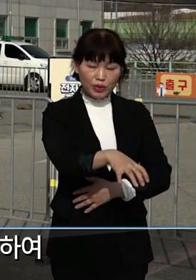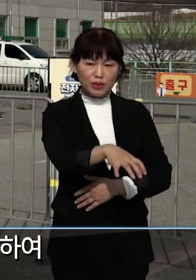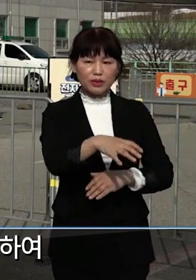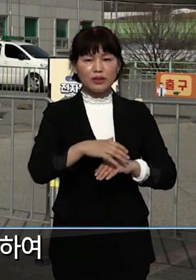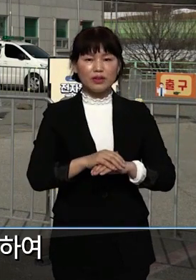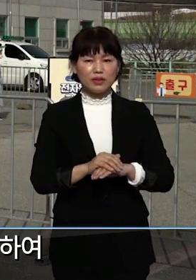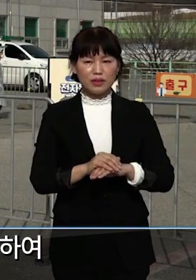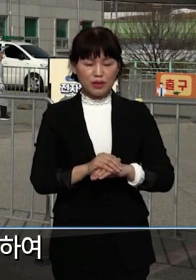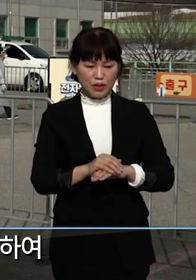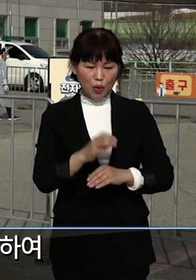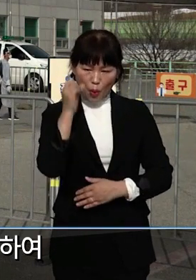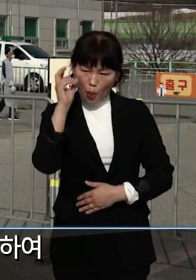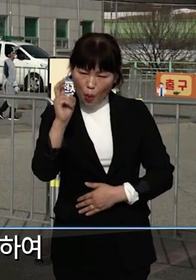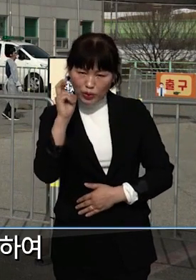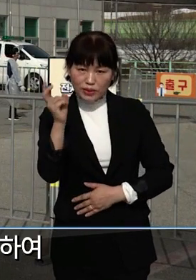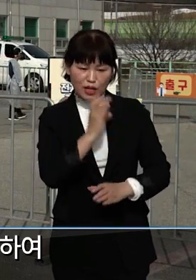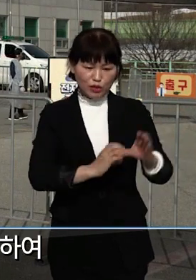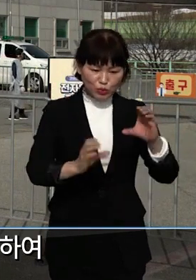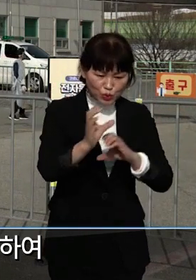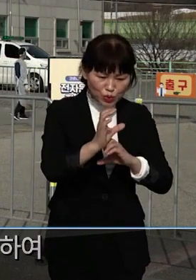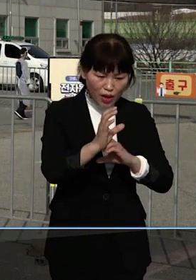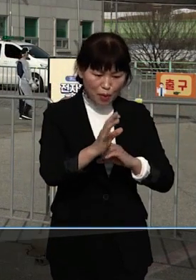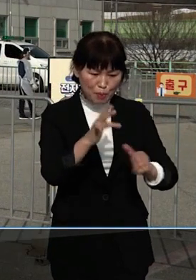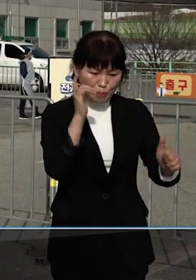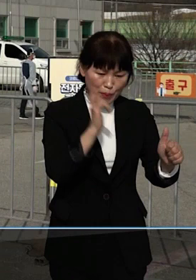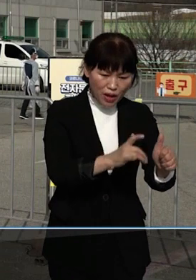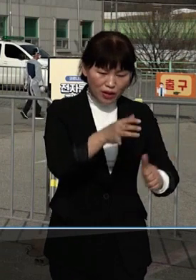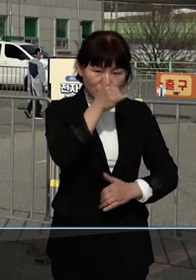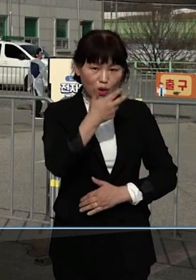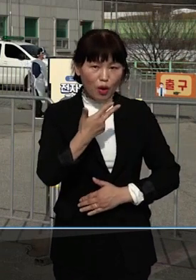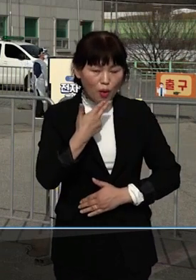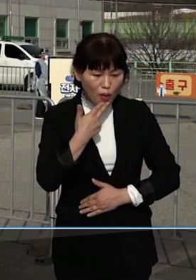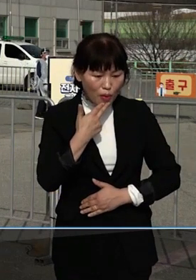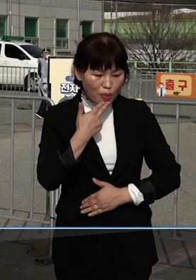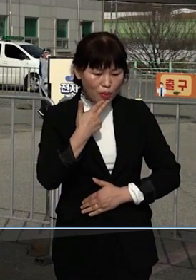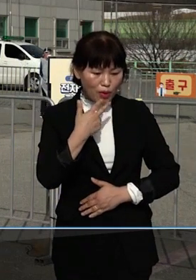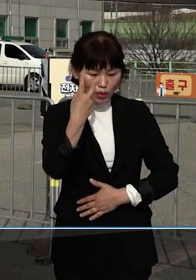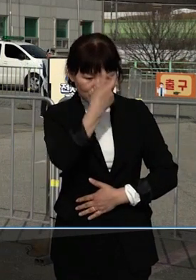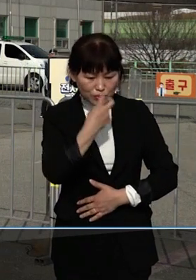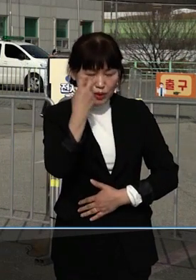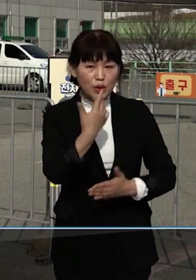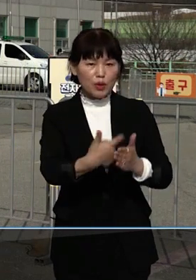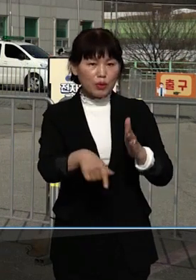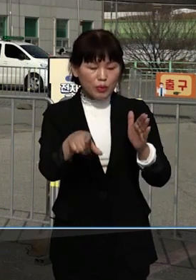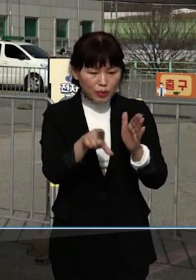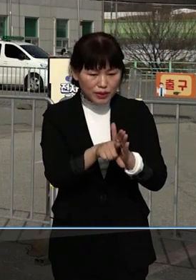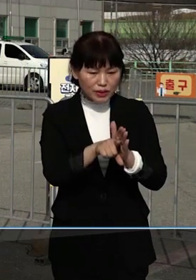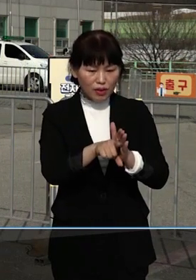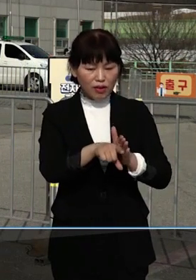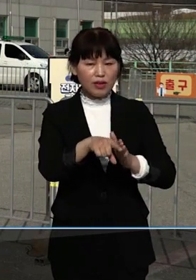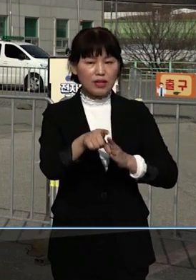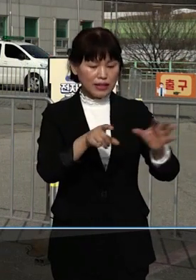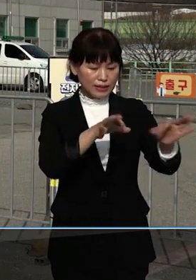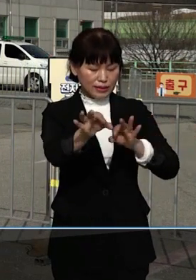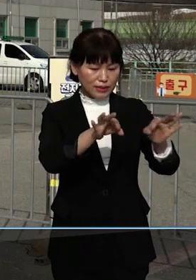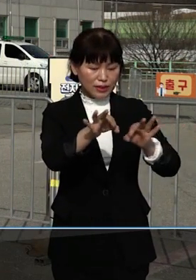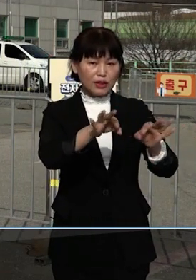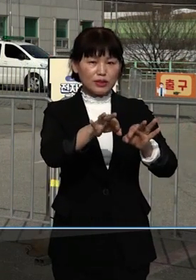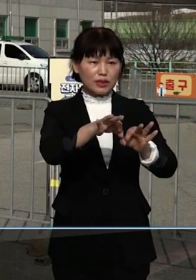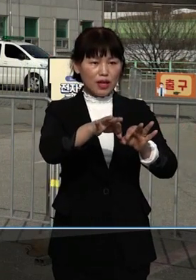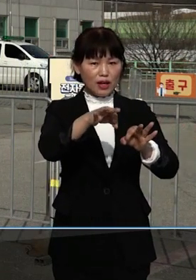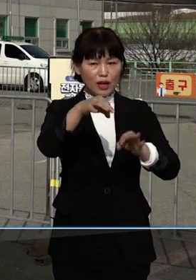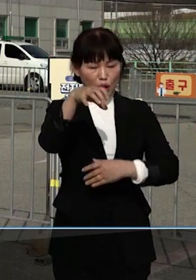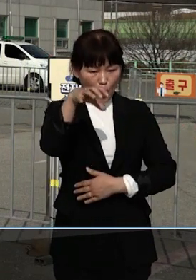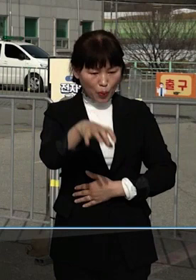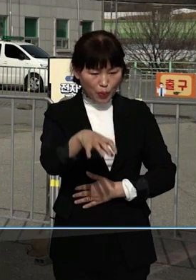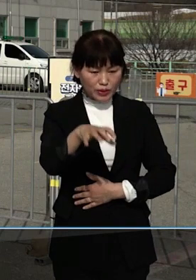양평군 유흥업 지부장과 협의하여 양평읍 소재 유흥업소를 3월